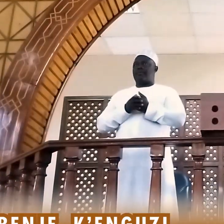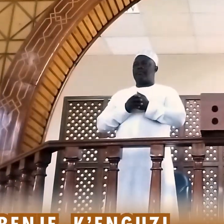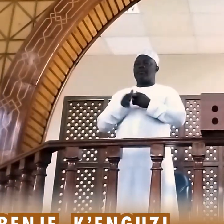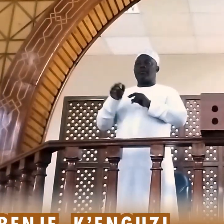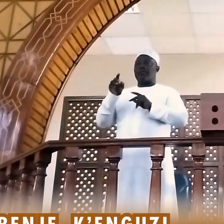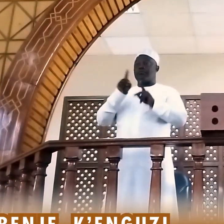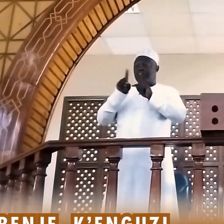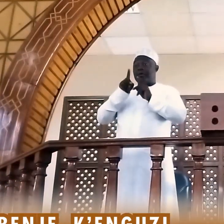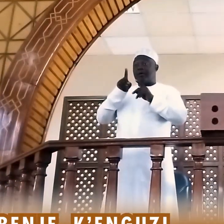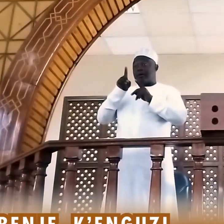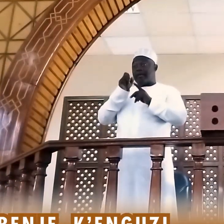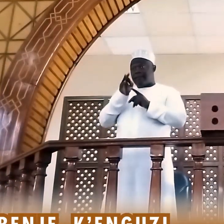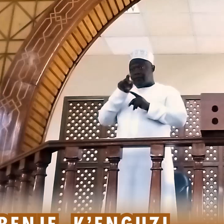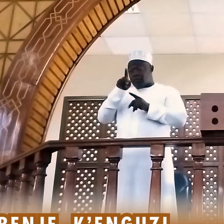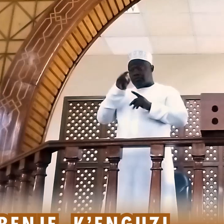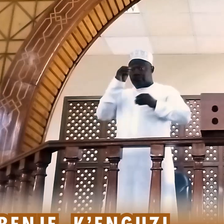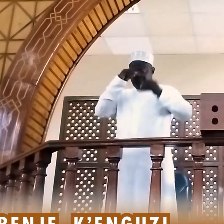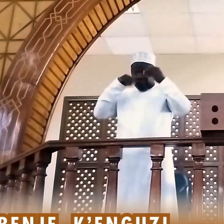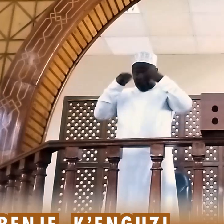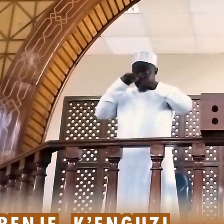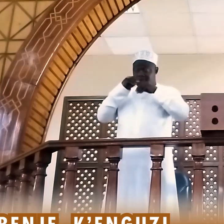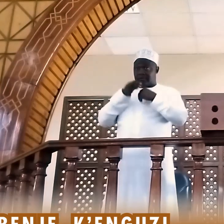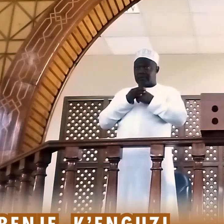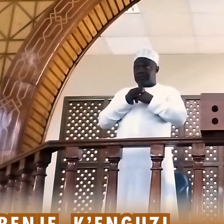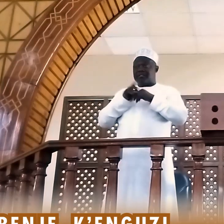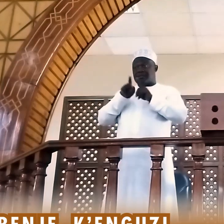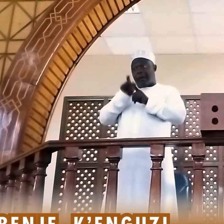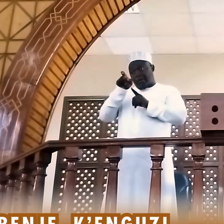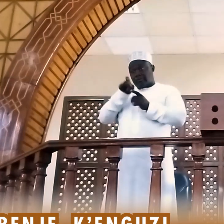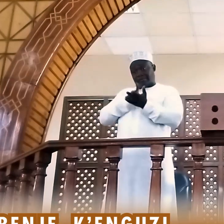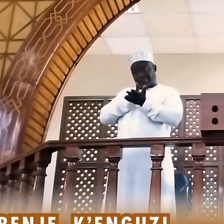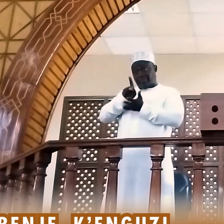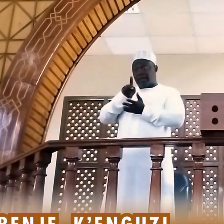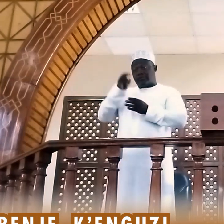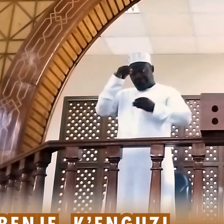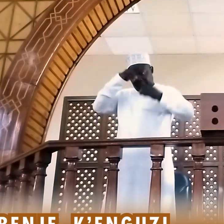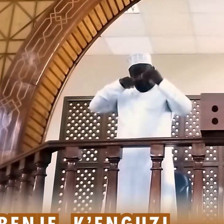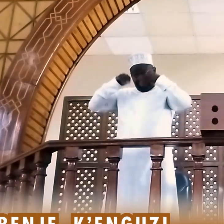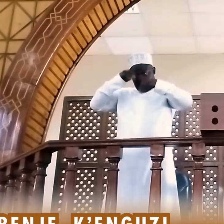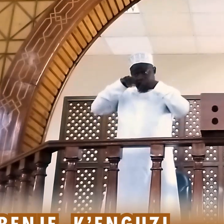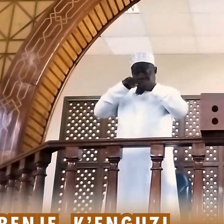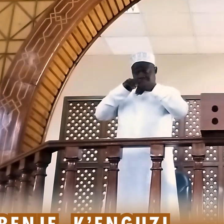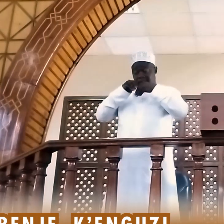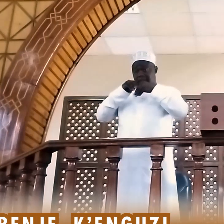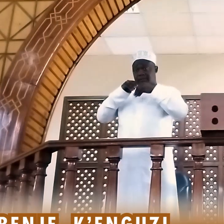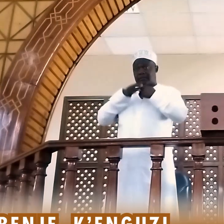وهي خطر كبير على المجتمعات الإنسانية